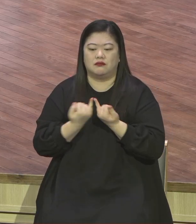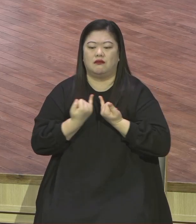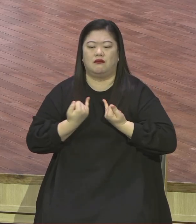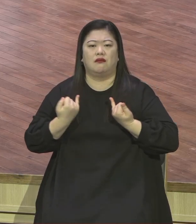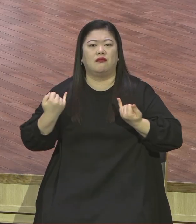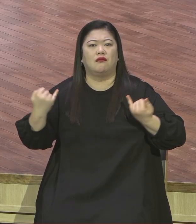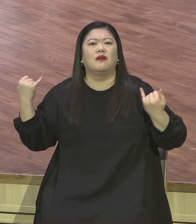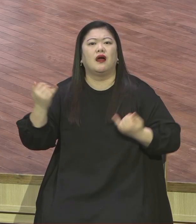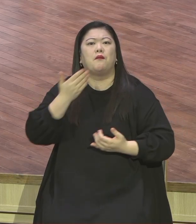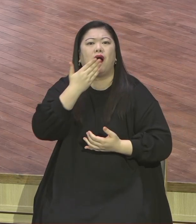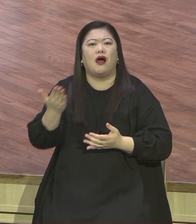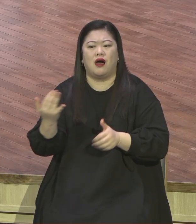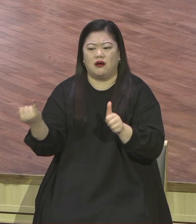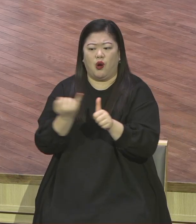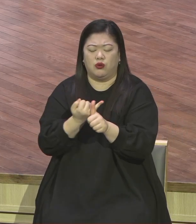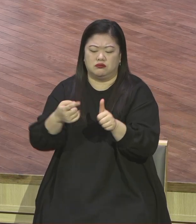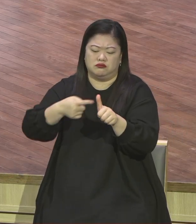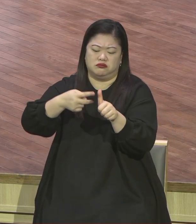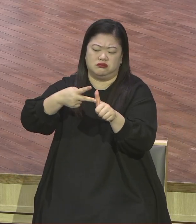어린 애들을 다 잡아가가지고 다 그래요.